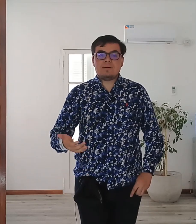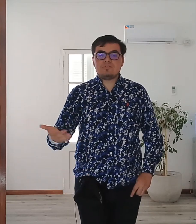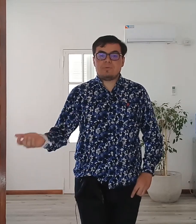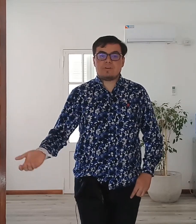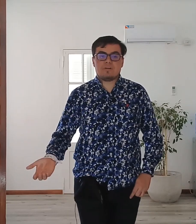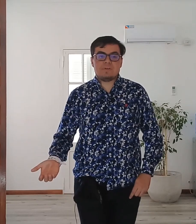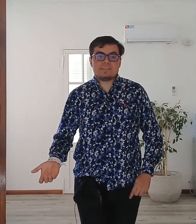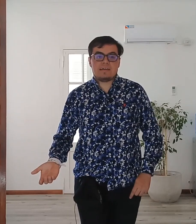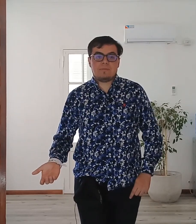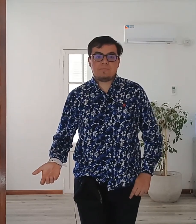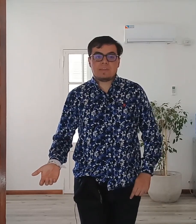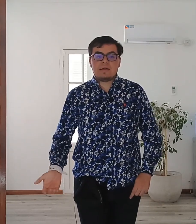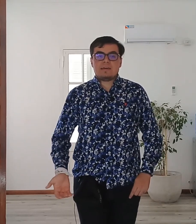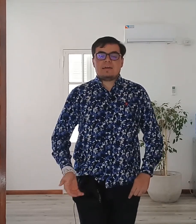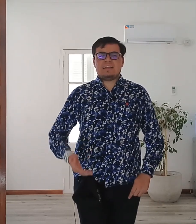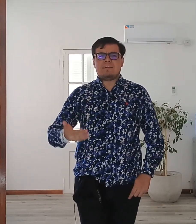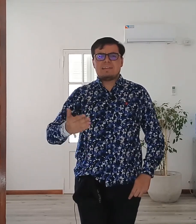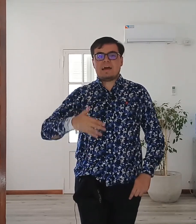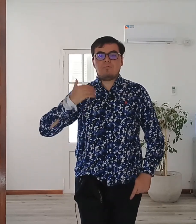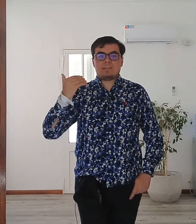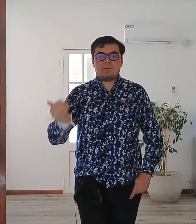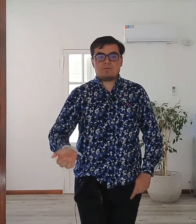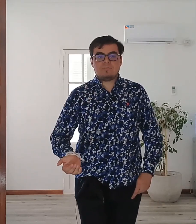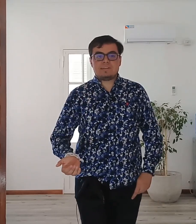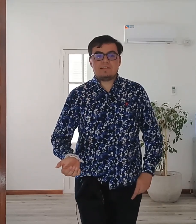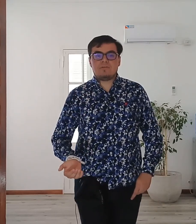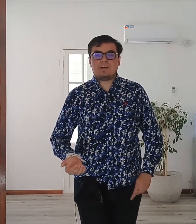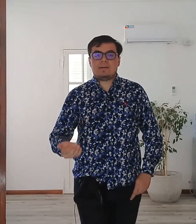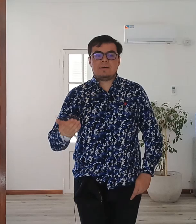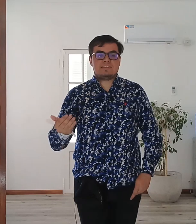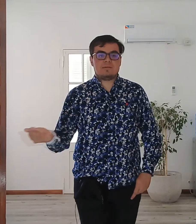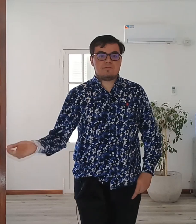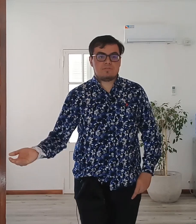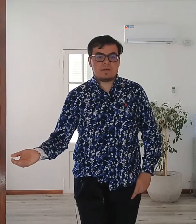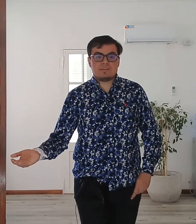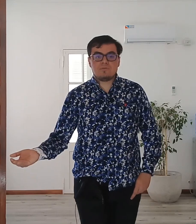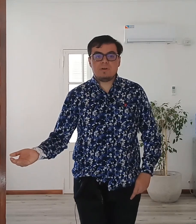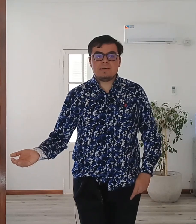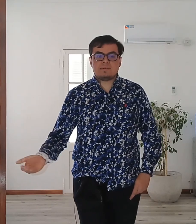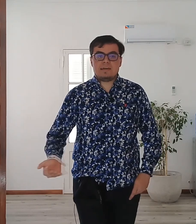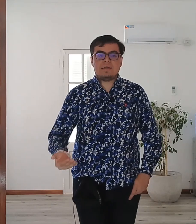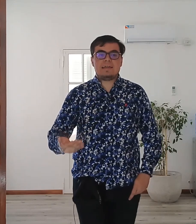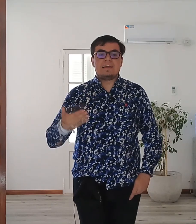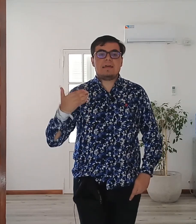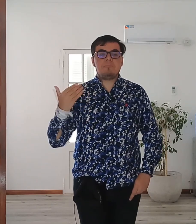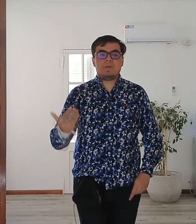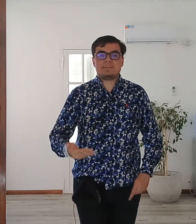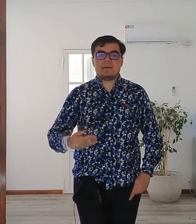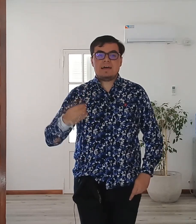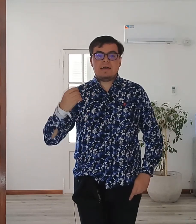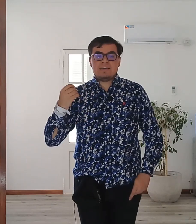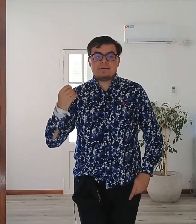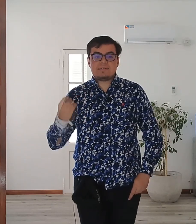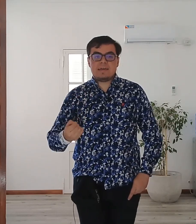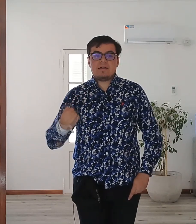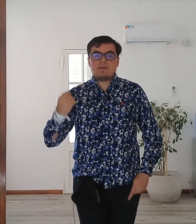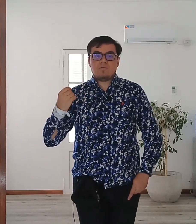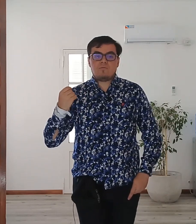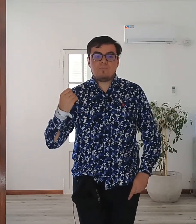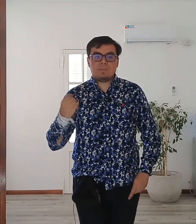mucho menos recompensada. El debate aún está más convertido en Etienne contra Jason Williams, en el que la empresa se